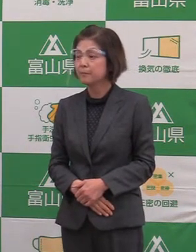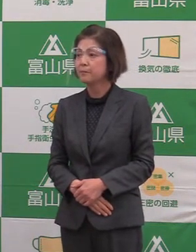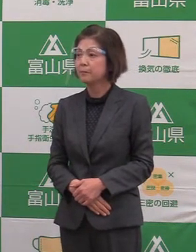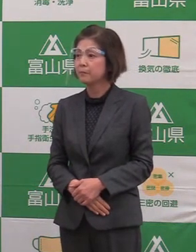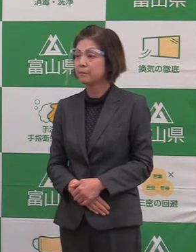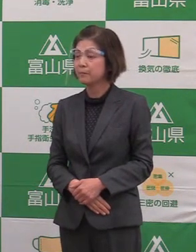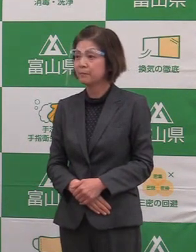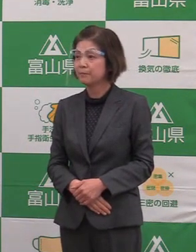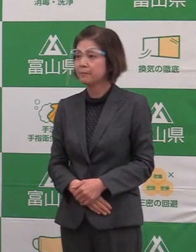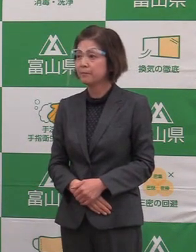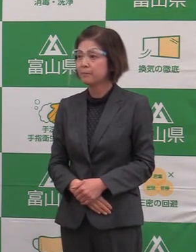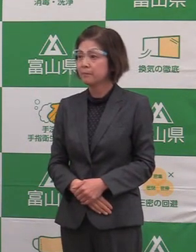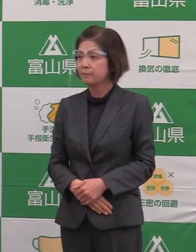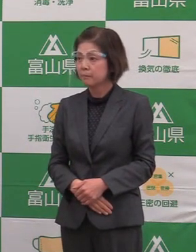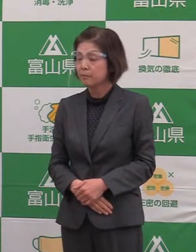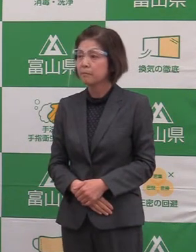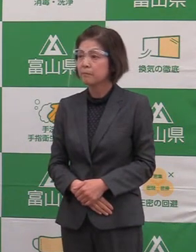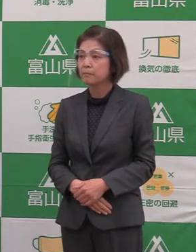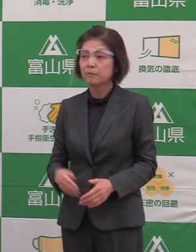すいません、